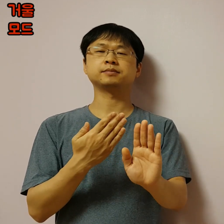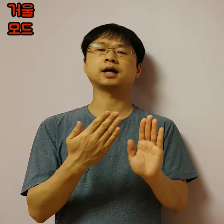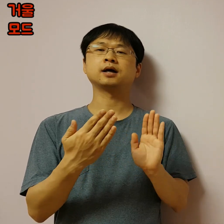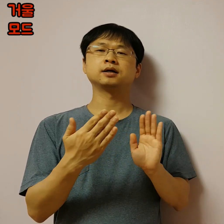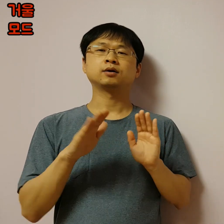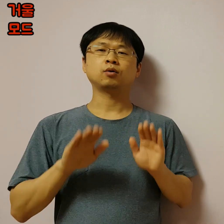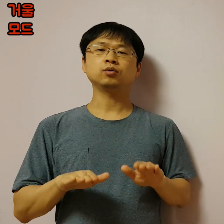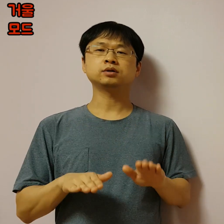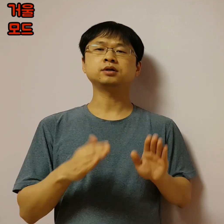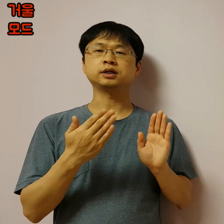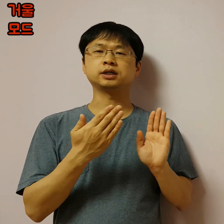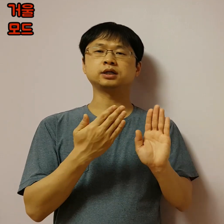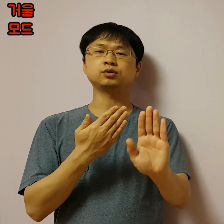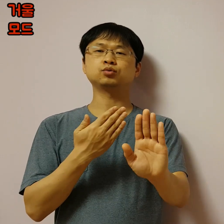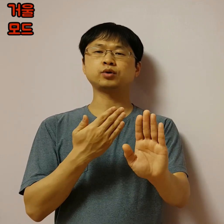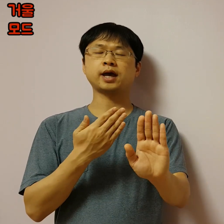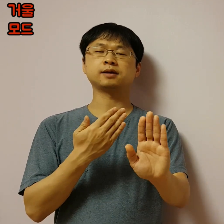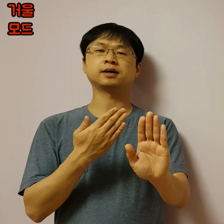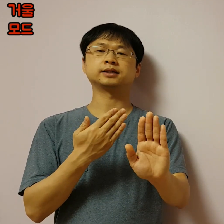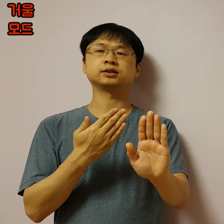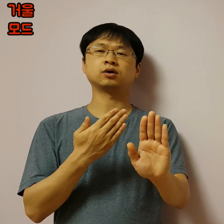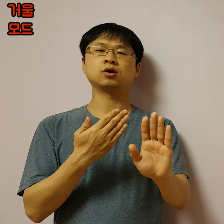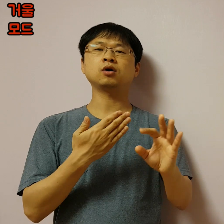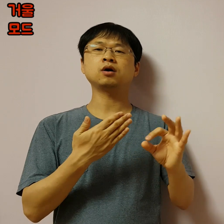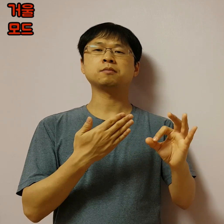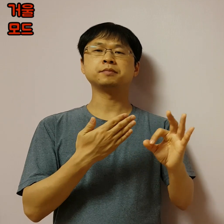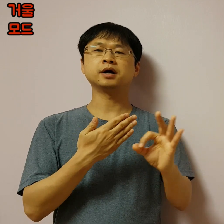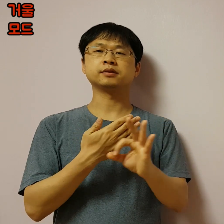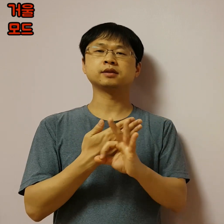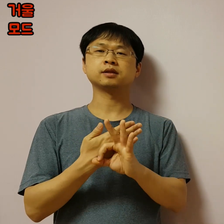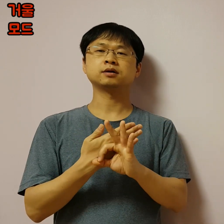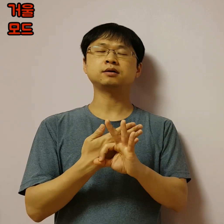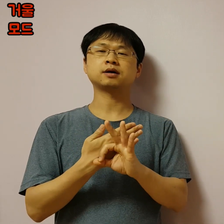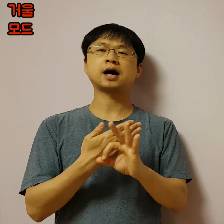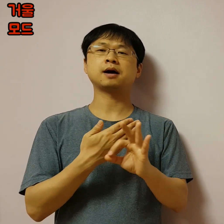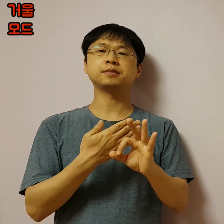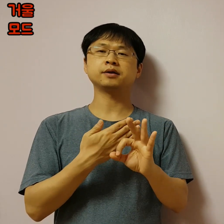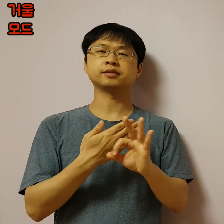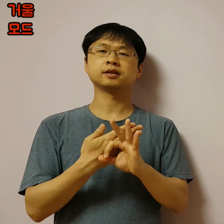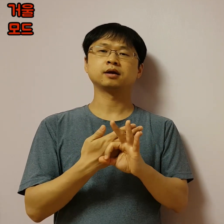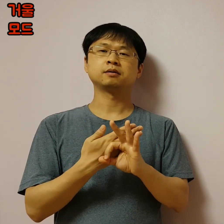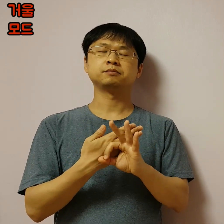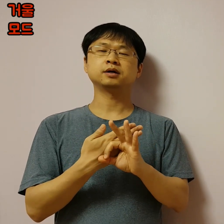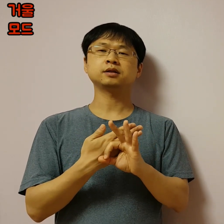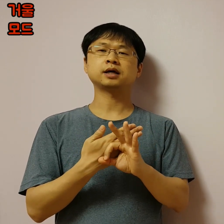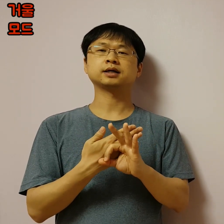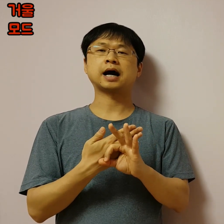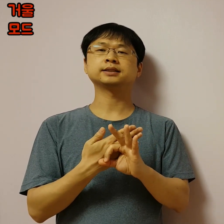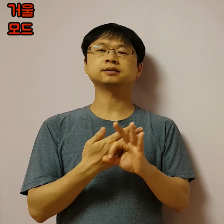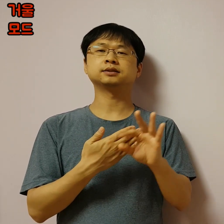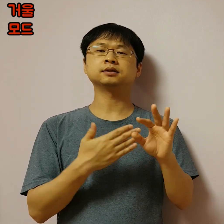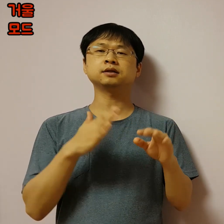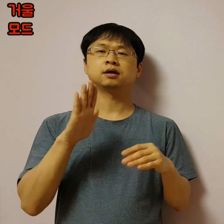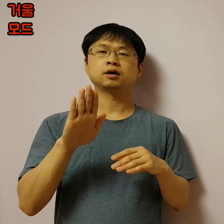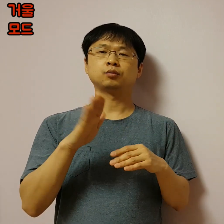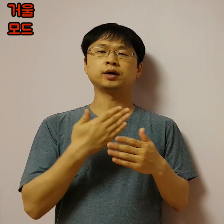말입니다. 오늘 이후에 이 말이죠. 흘러가면 하는 가정은